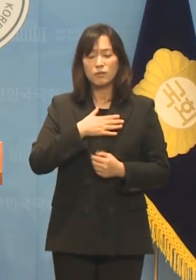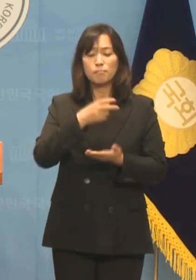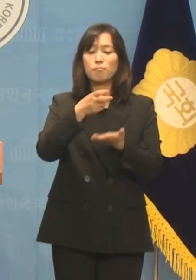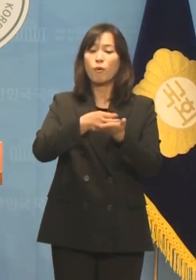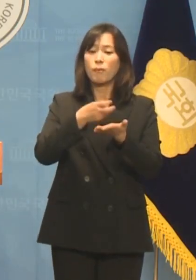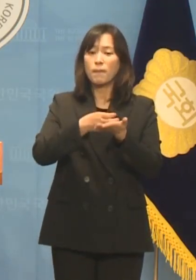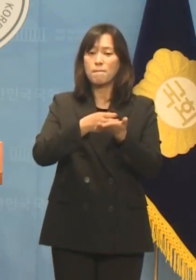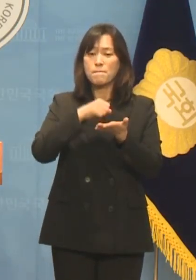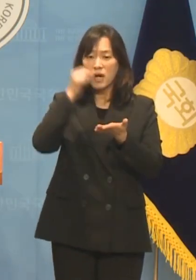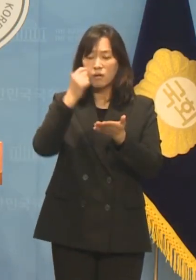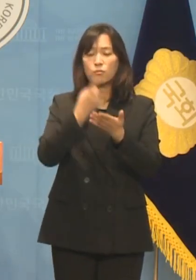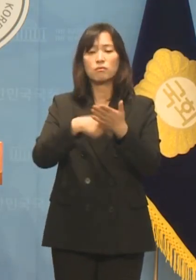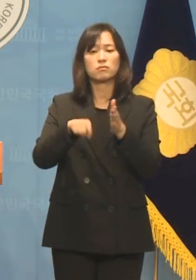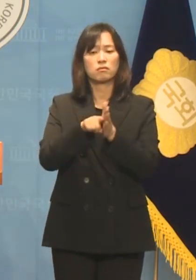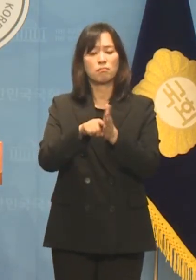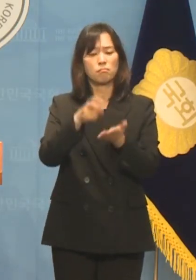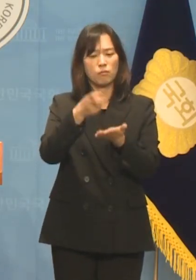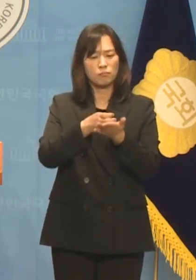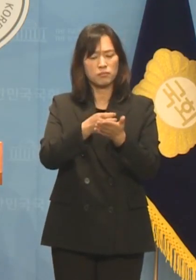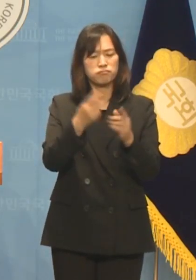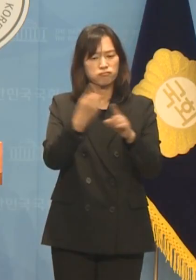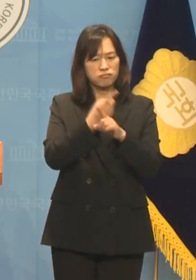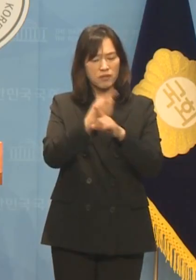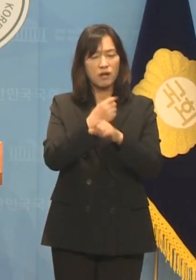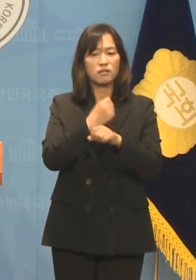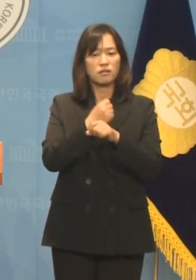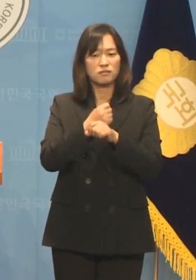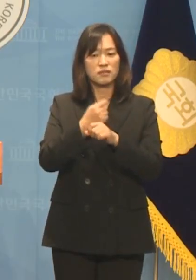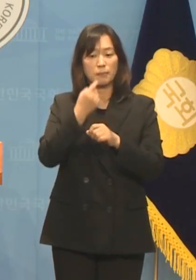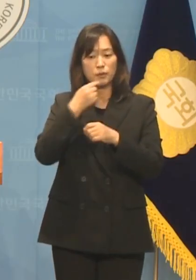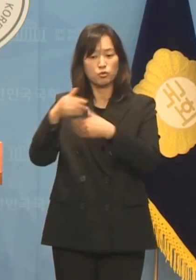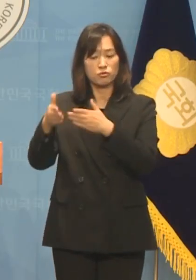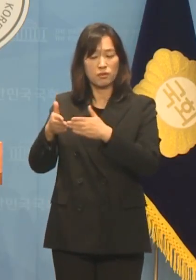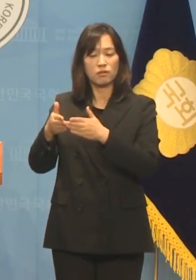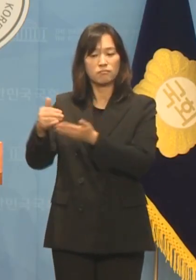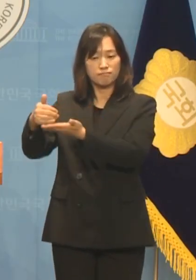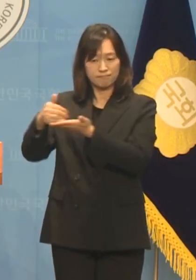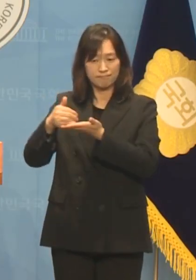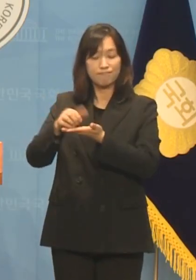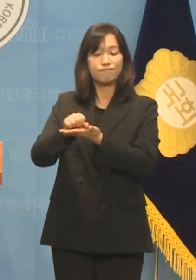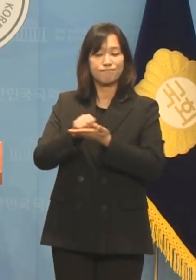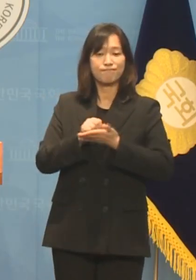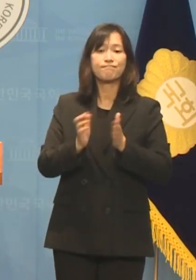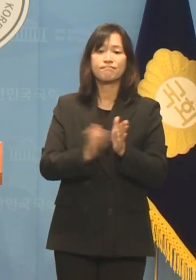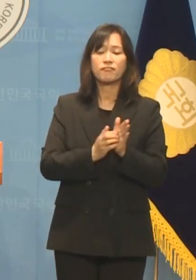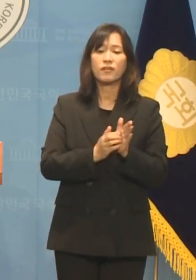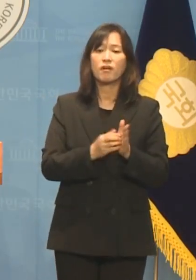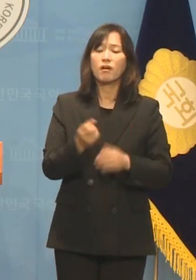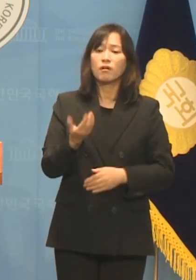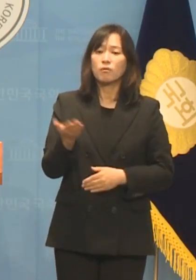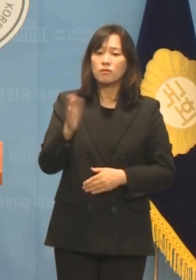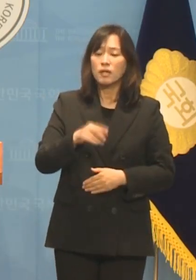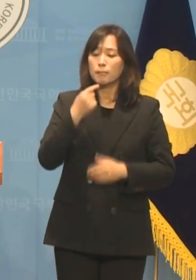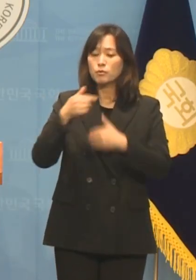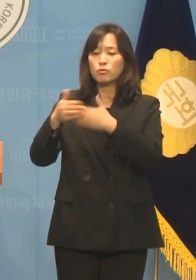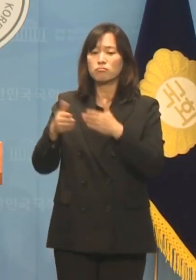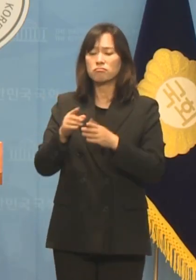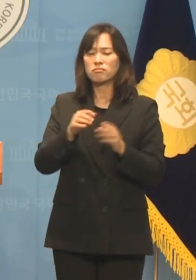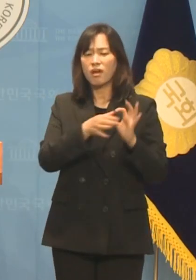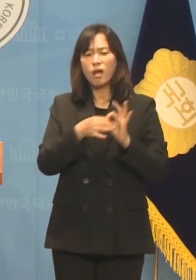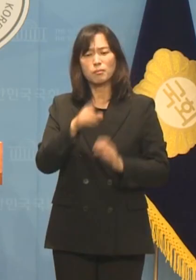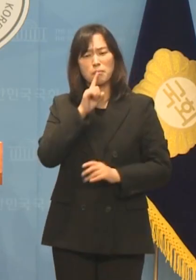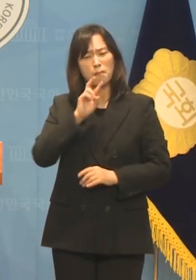법안을 통과시키기 위해 법안을 보완하자는 민주당의 제안을 받아들였습니다. 그런데 민주당은 계속